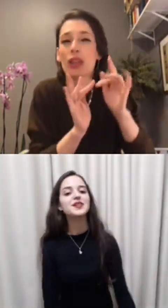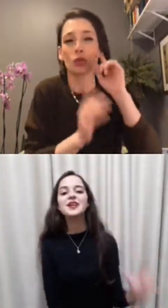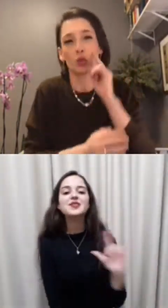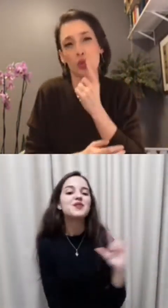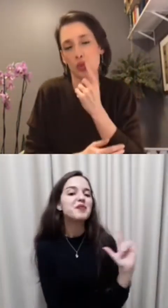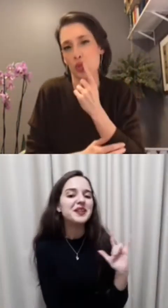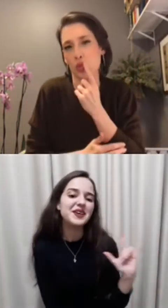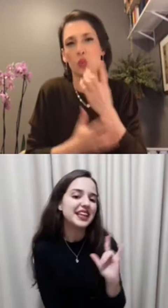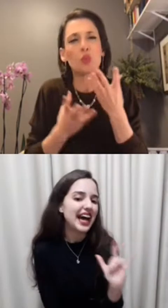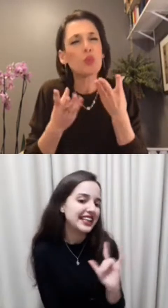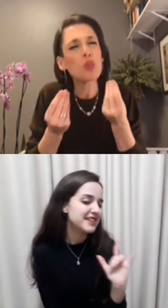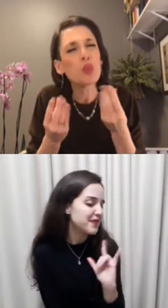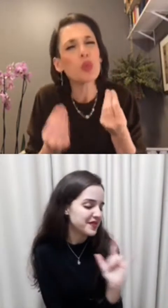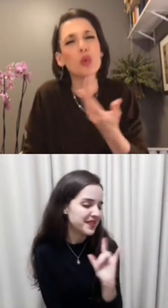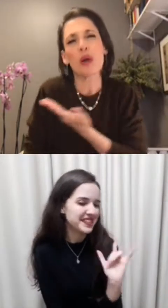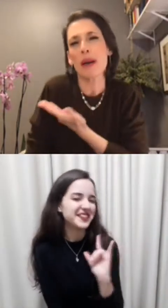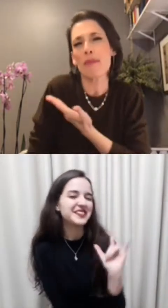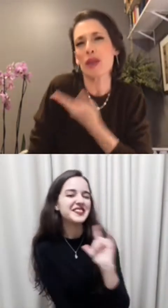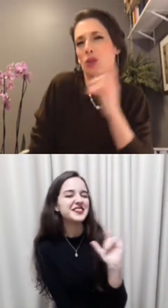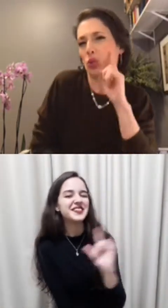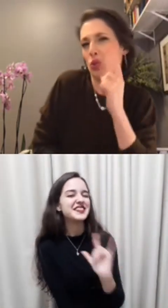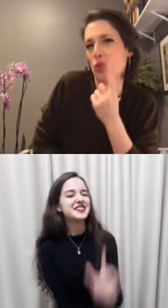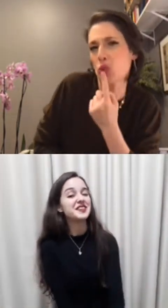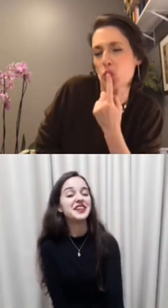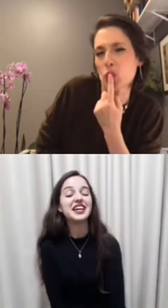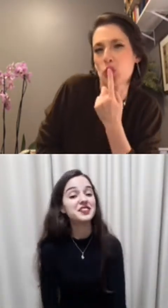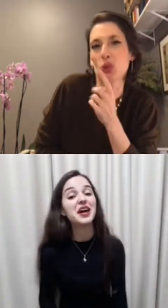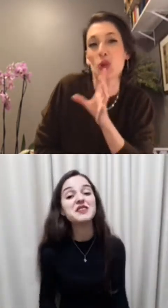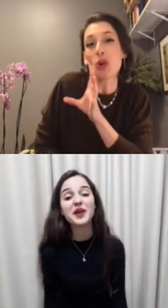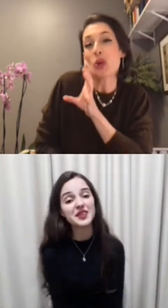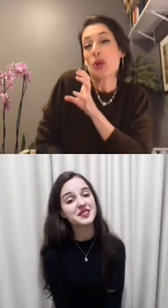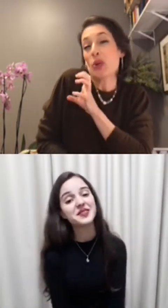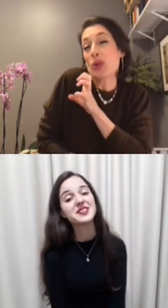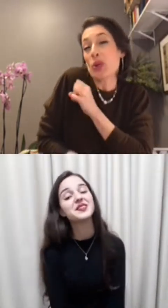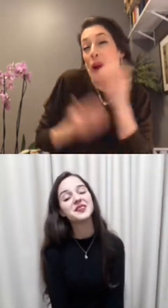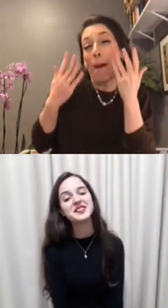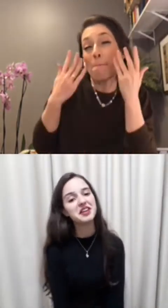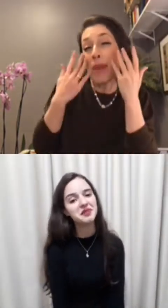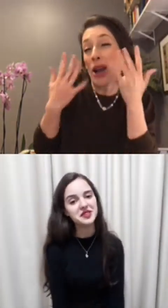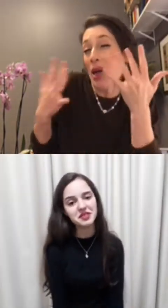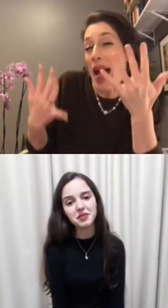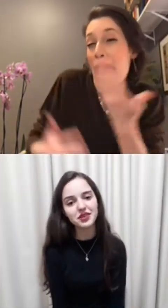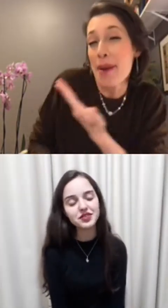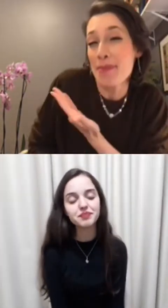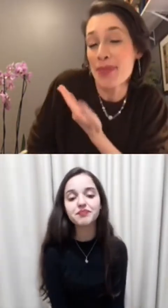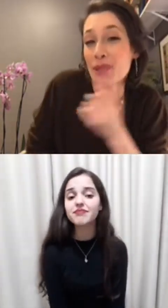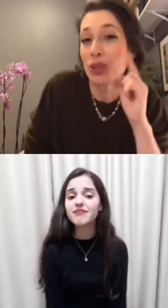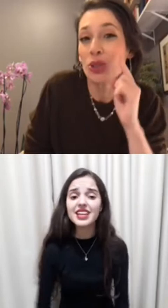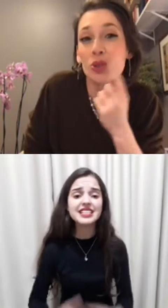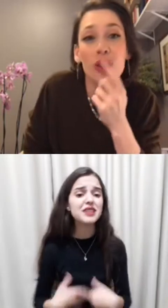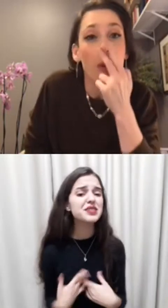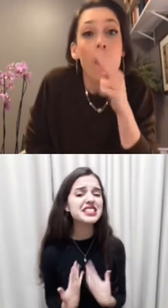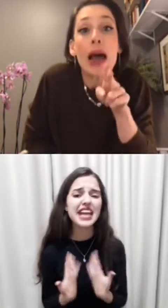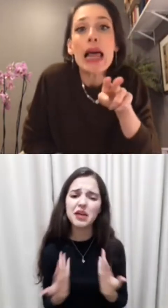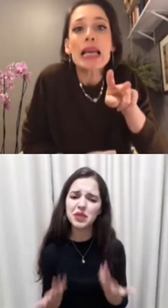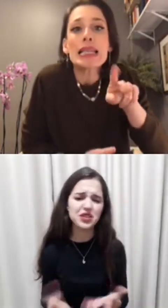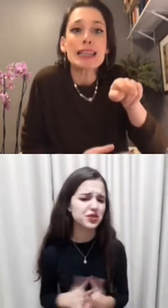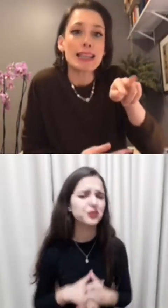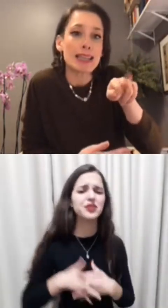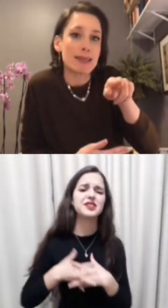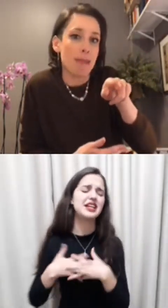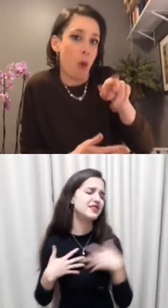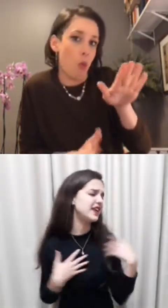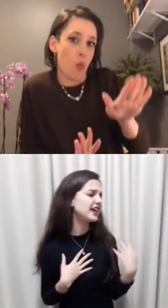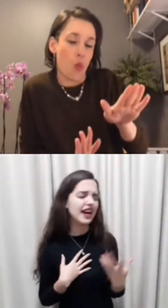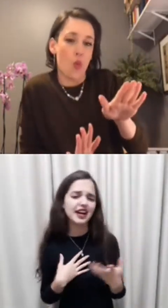surdos, sou apaixonada pelos meus amigos surdos, eu chamo os mais próximos, eu considero meus irmãos. Estamos sempre